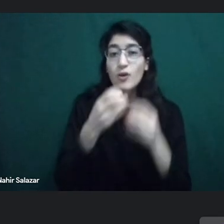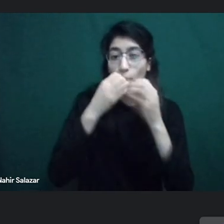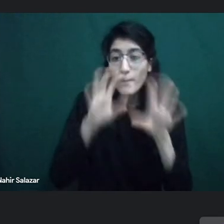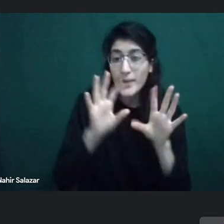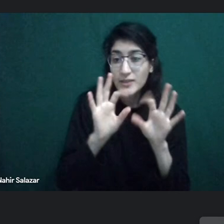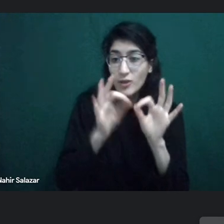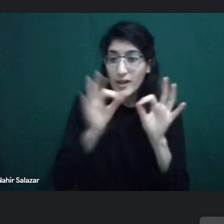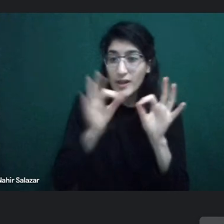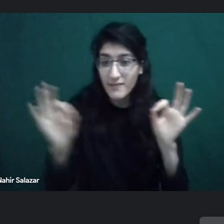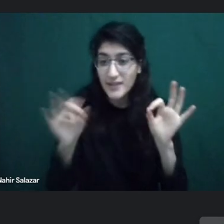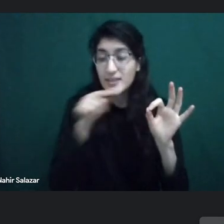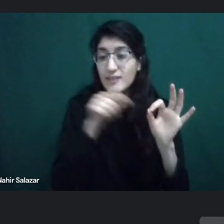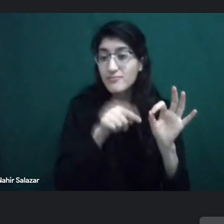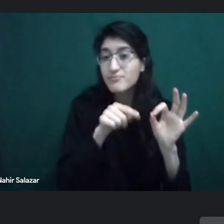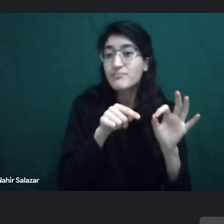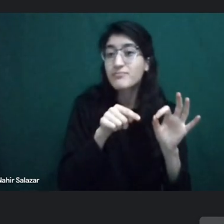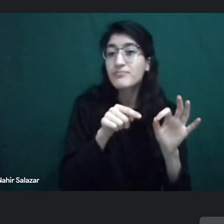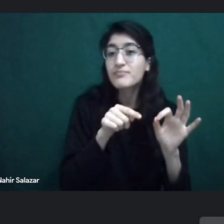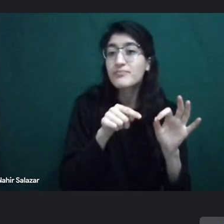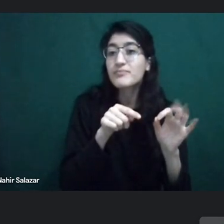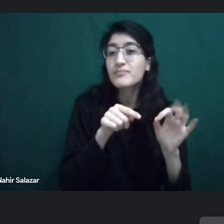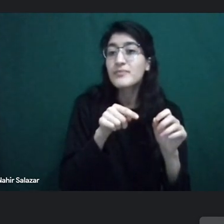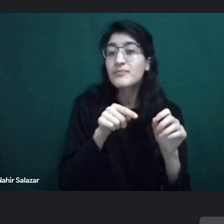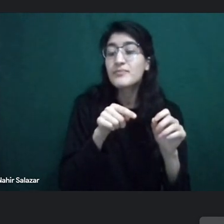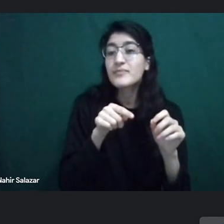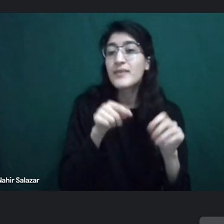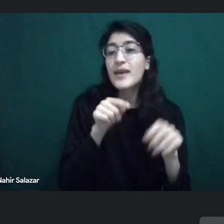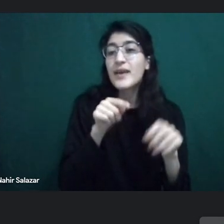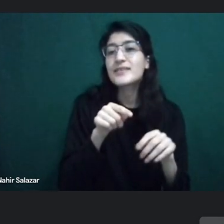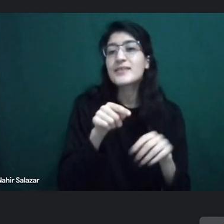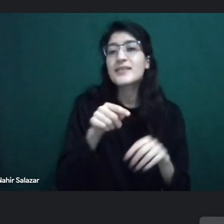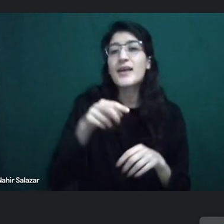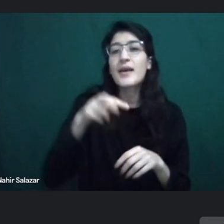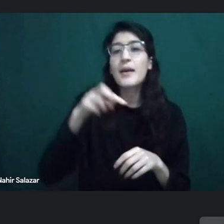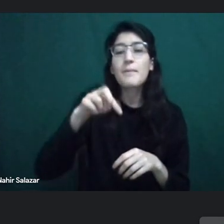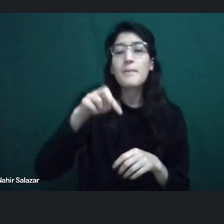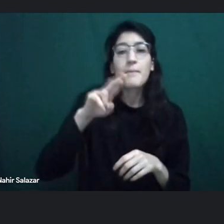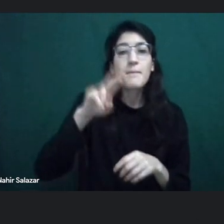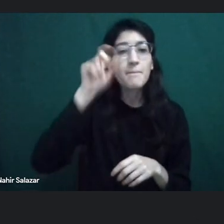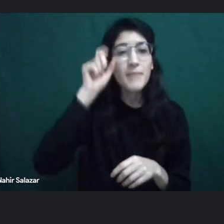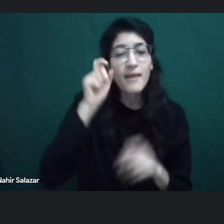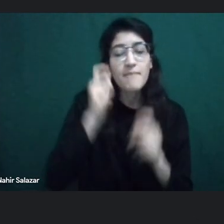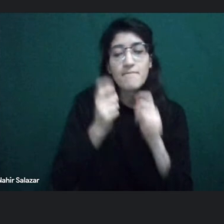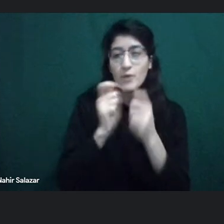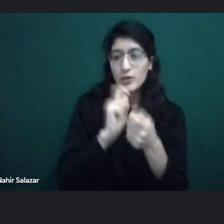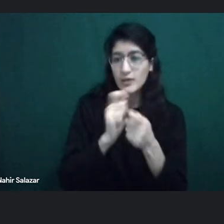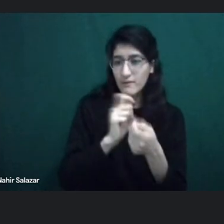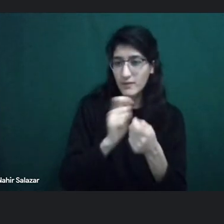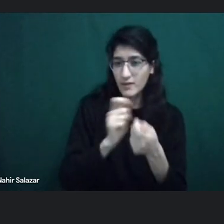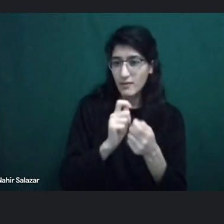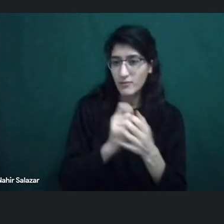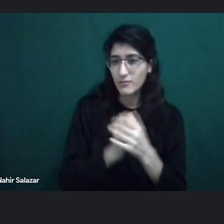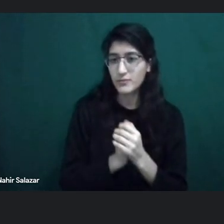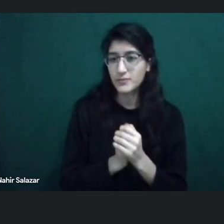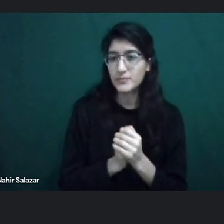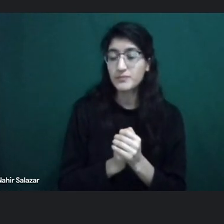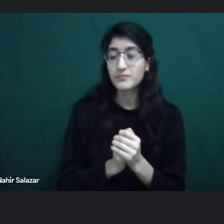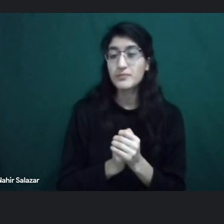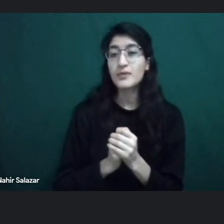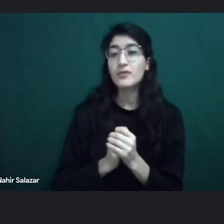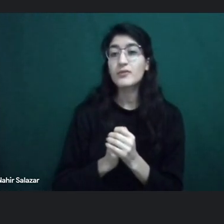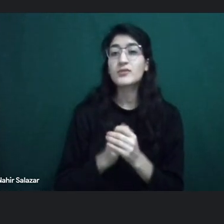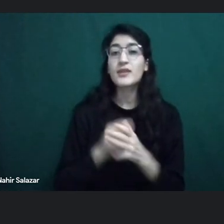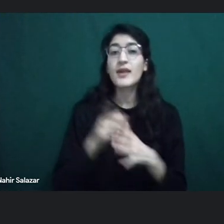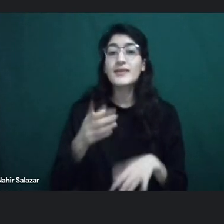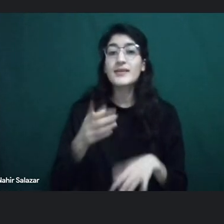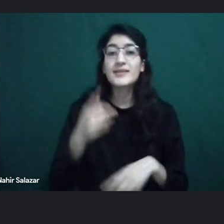lo vamos a tomar como un premodificador. En ese caso, ese ING, que ustedes saben que el bloque de